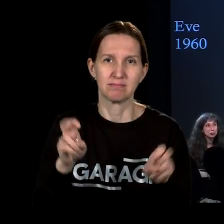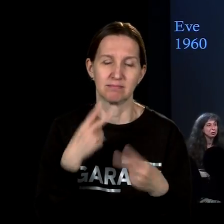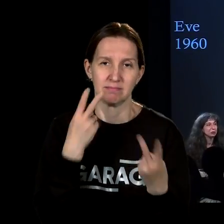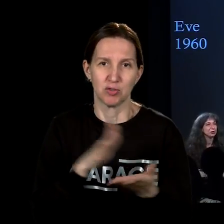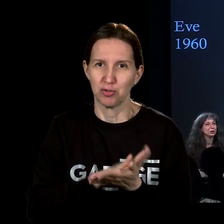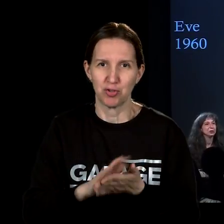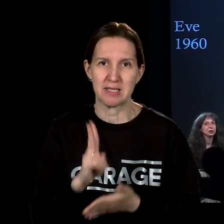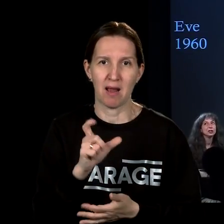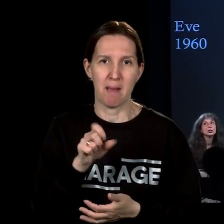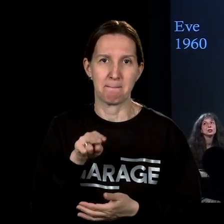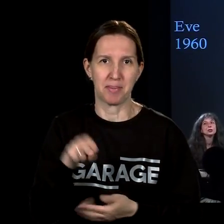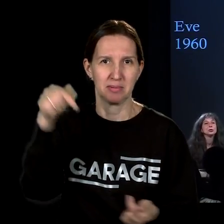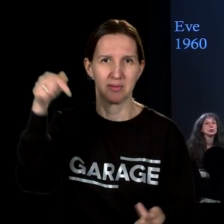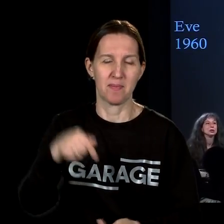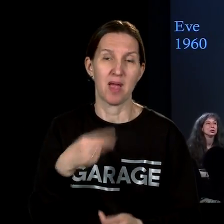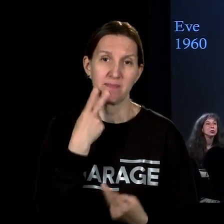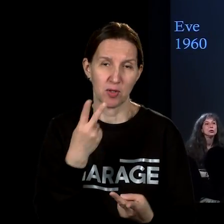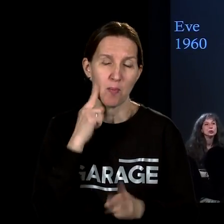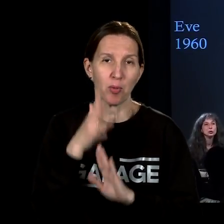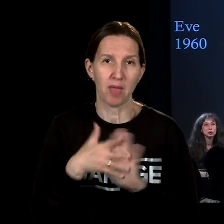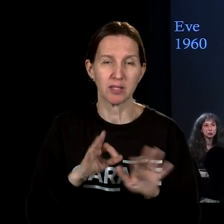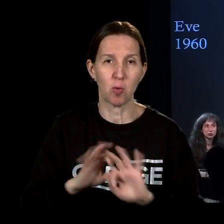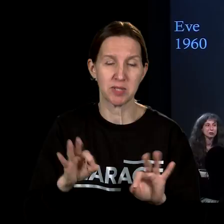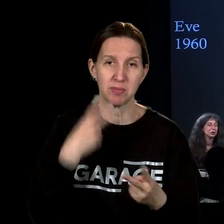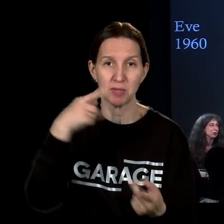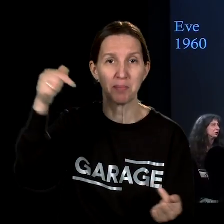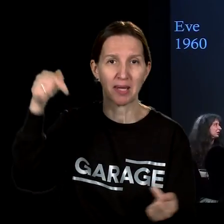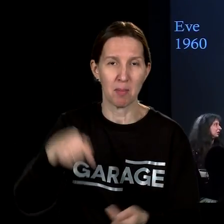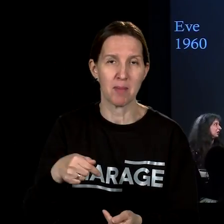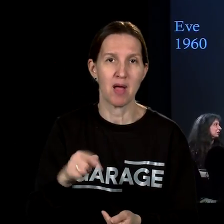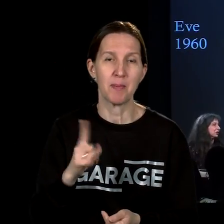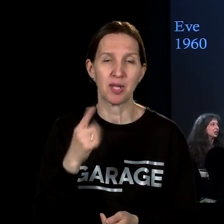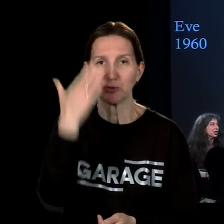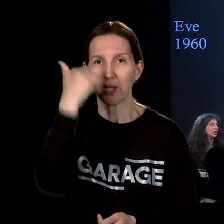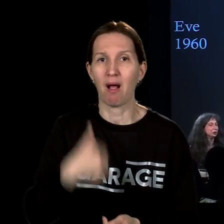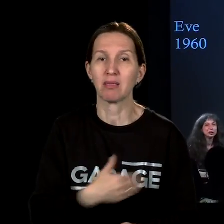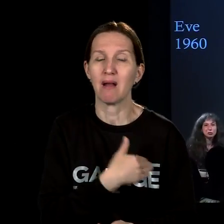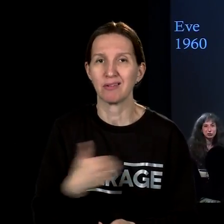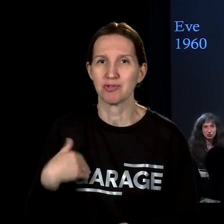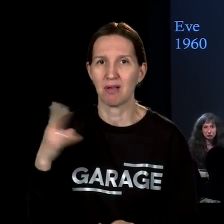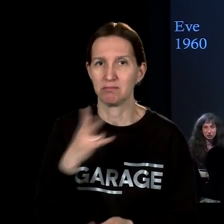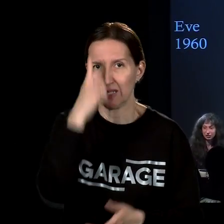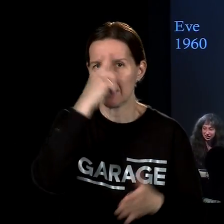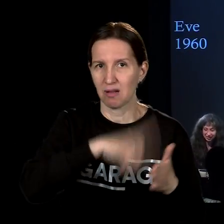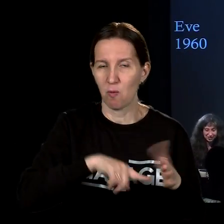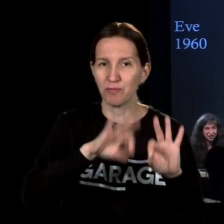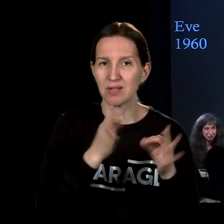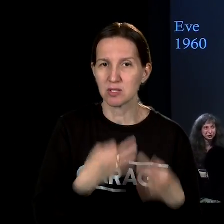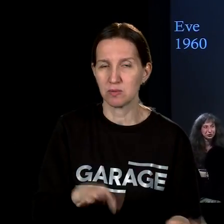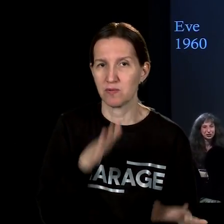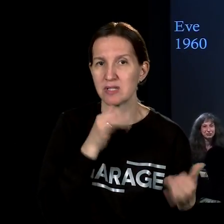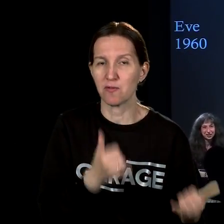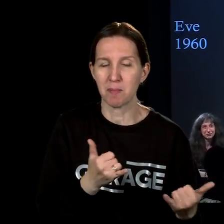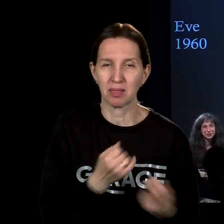и приемлем. Ну, во-первых, католическое церковное искусство, там, современное, наивное, оно всегда было